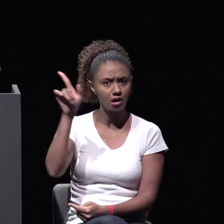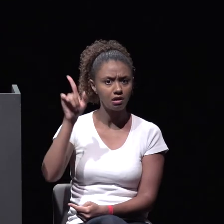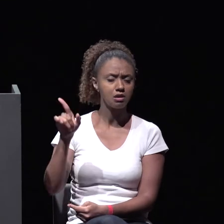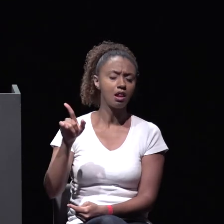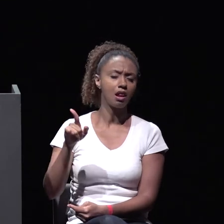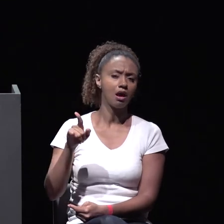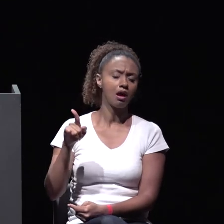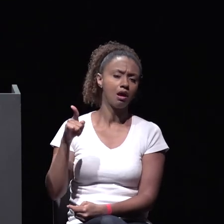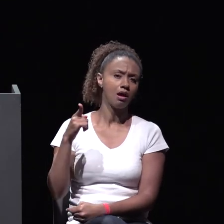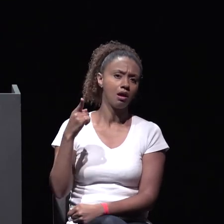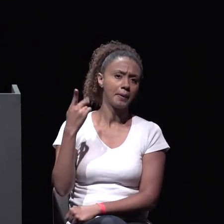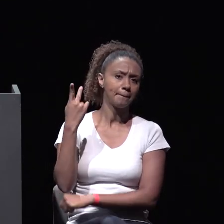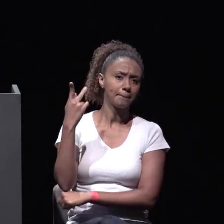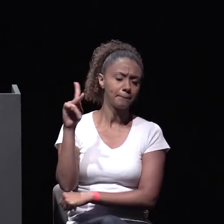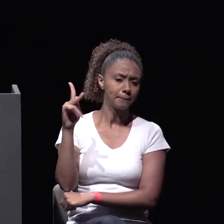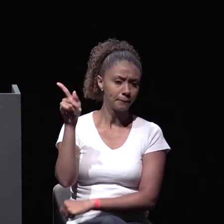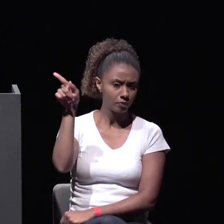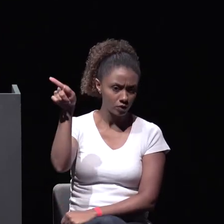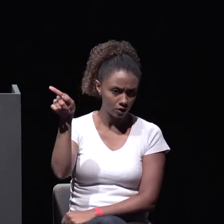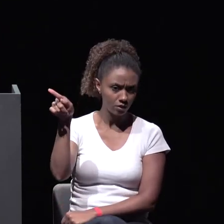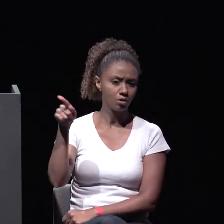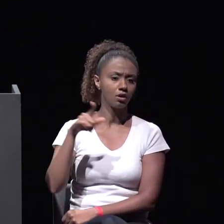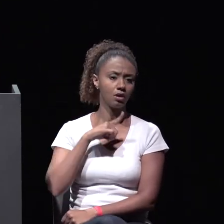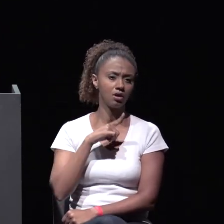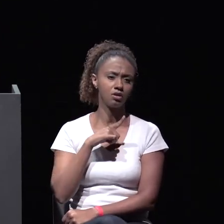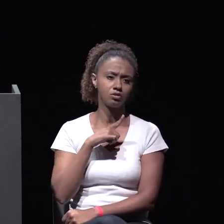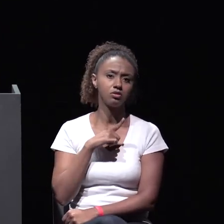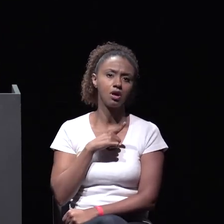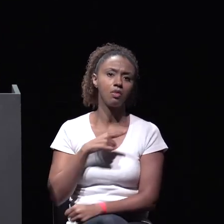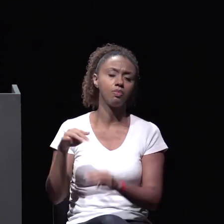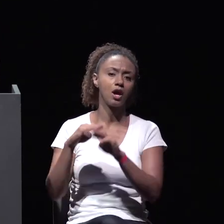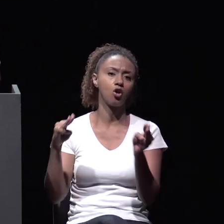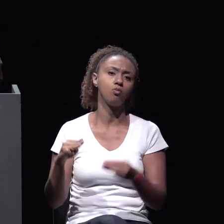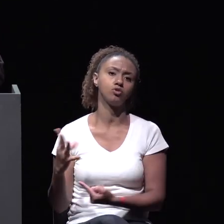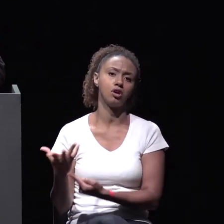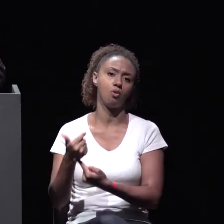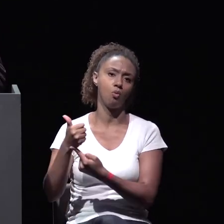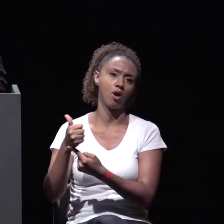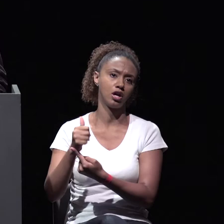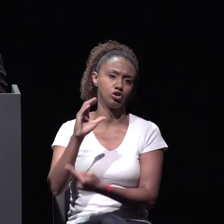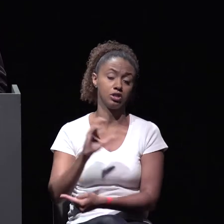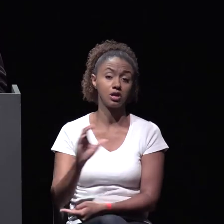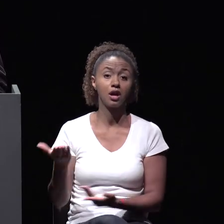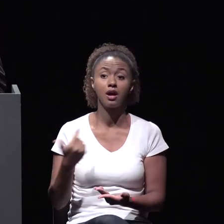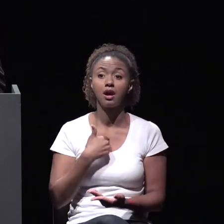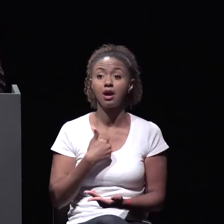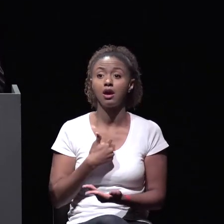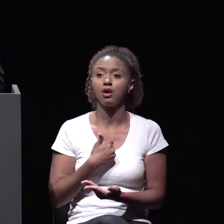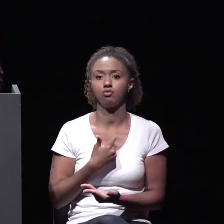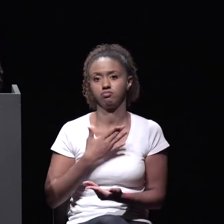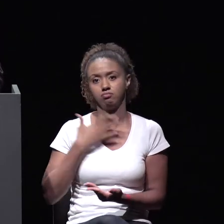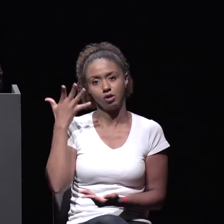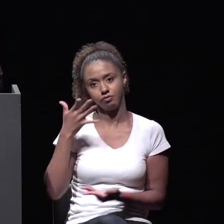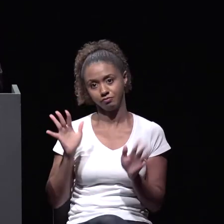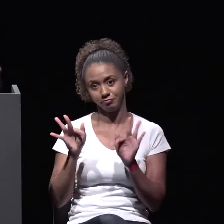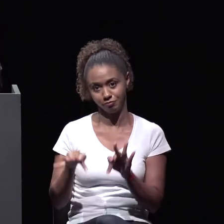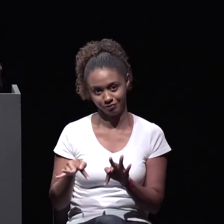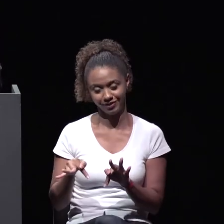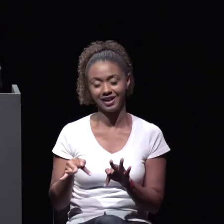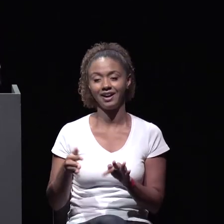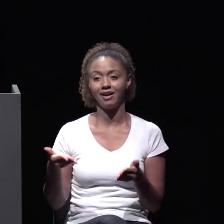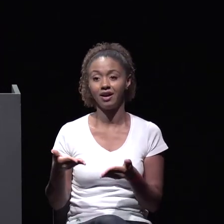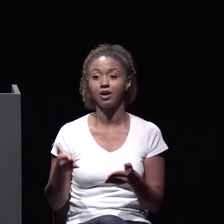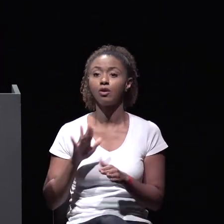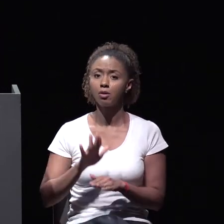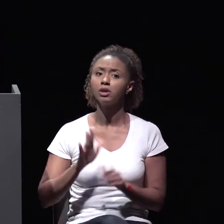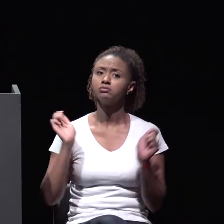dia estão num endereço um pouquinho diferente é o do museu de arte sacra é eu suspendo a fala por aqui a gente pode voltar a discutir